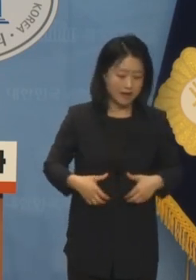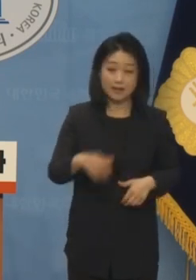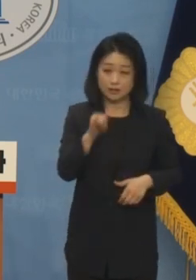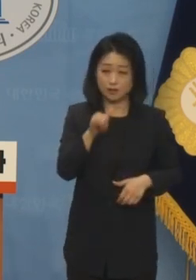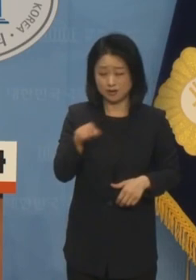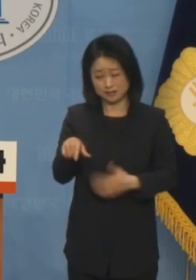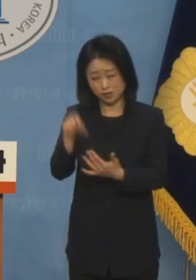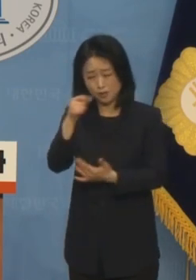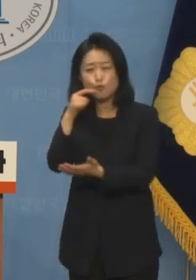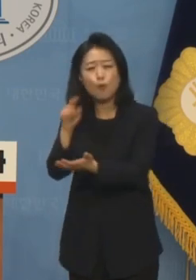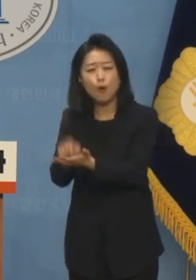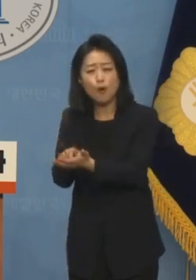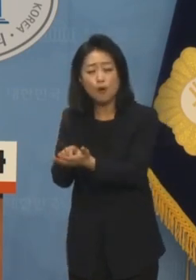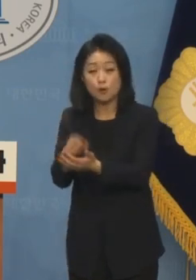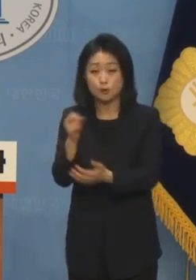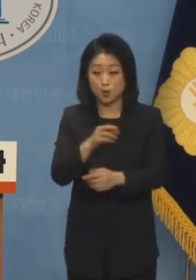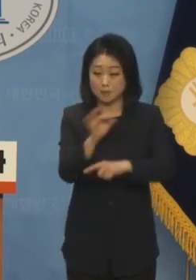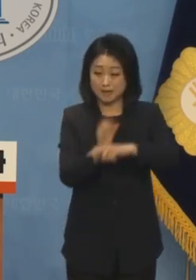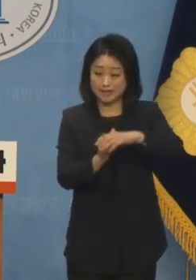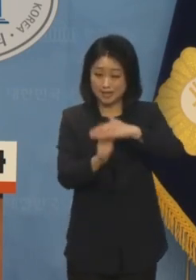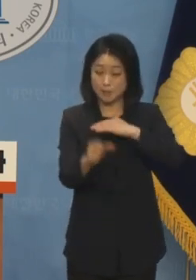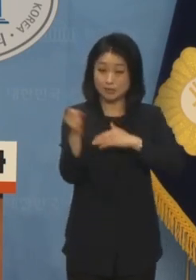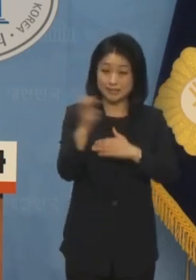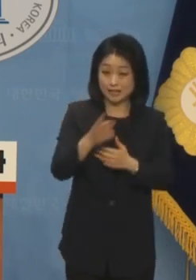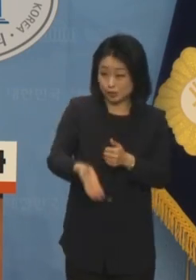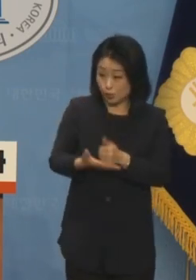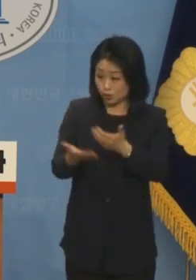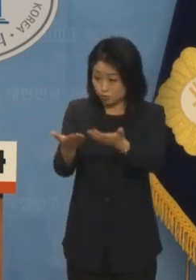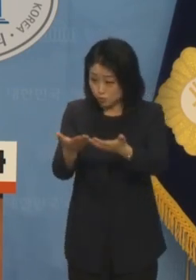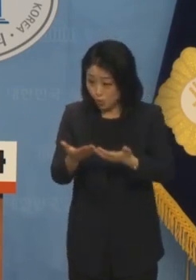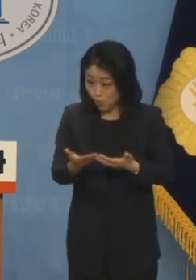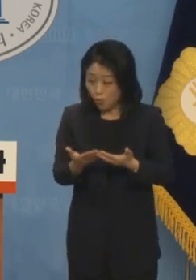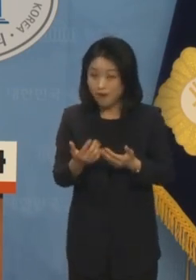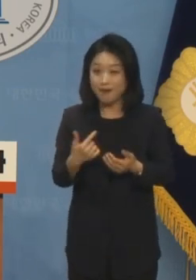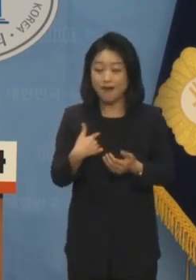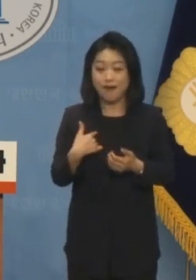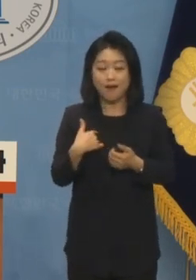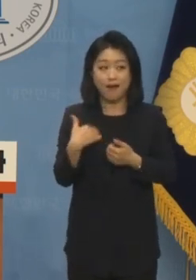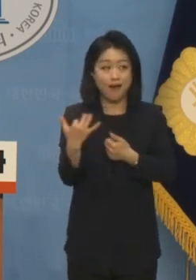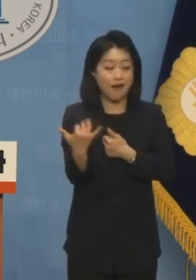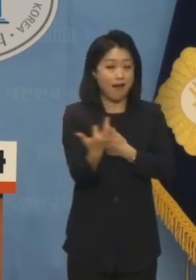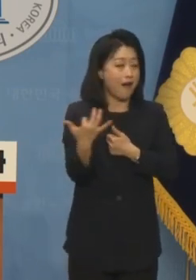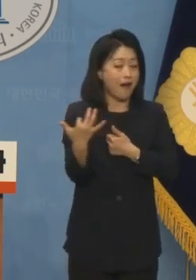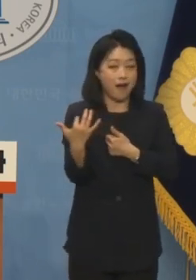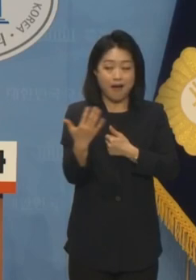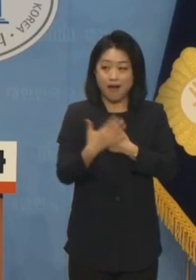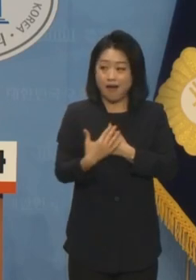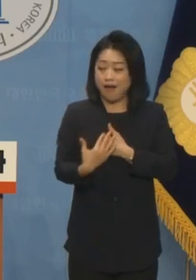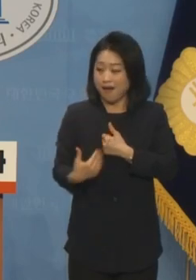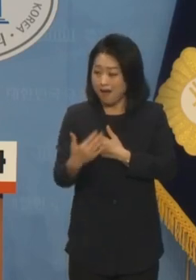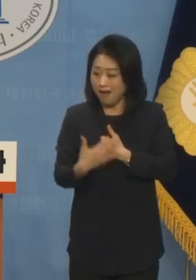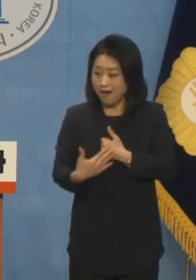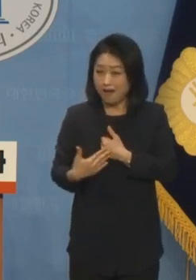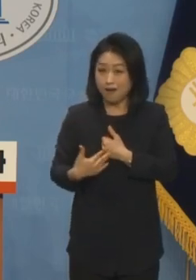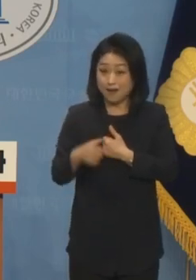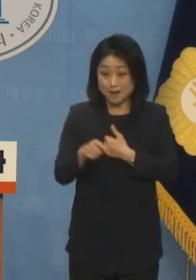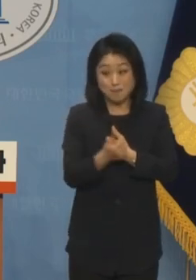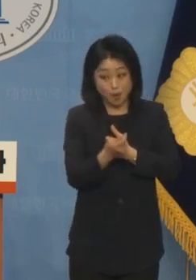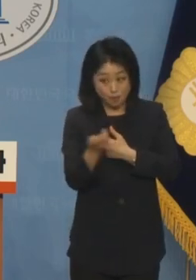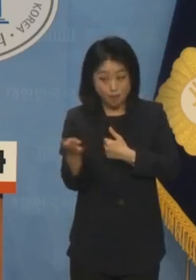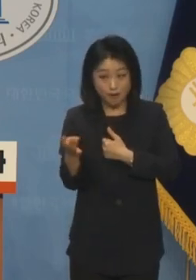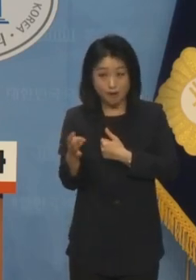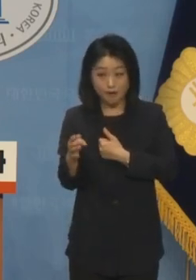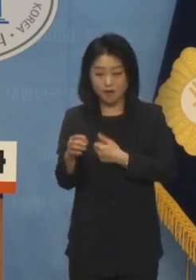일이었습니다. 심지어 비례대표로 다시 공천해 주겠다는 유혹까지 있었습니다. 실제 공천받은 정치인이